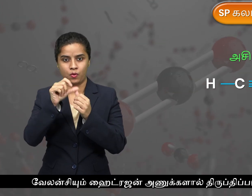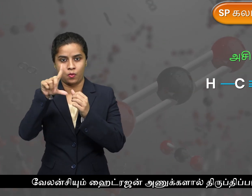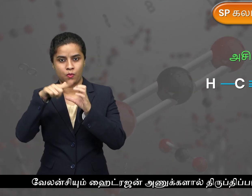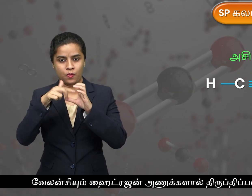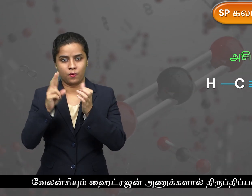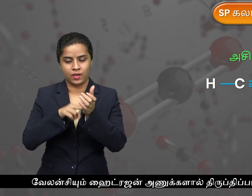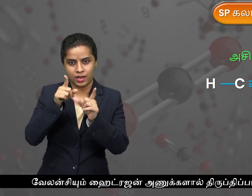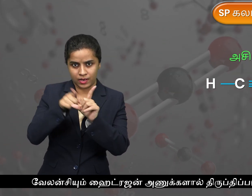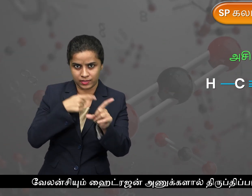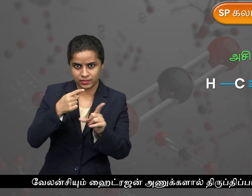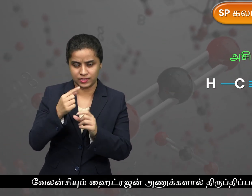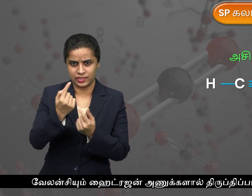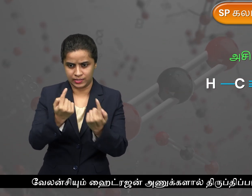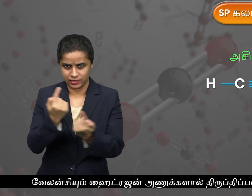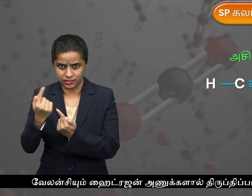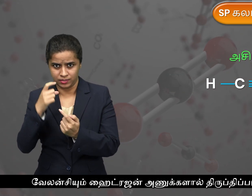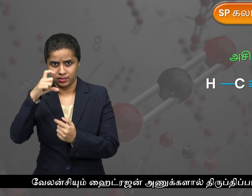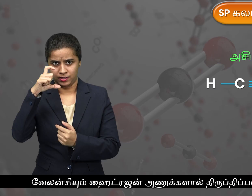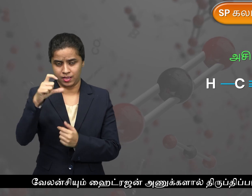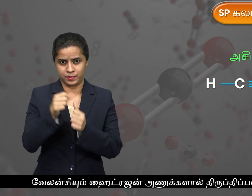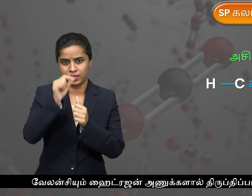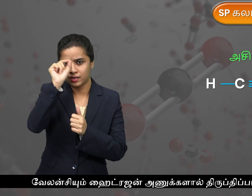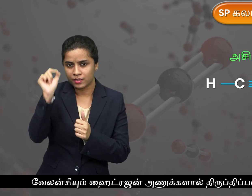வேலன்சியும் ஹைட்ரஜன் அணுக்களால் திருப்திப்படுத்தப்படுகிறது.